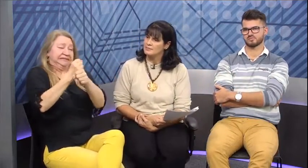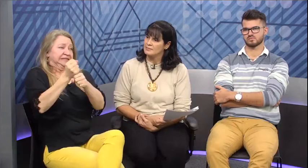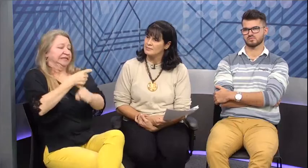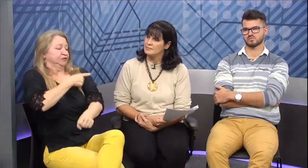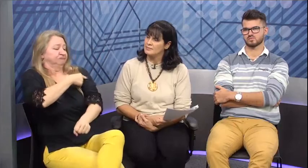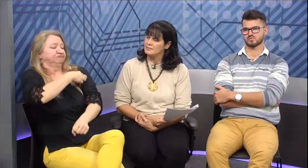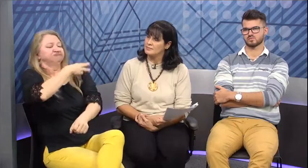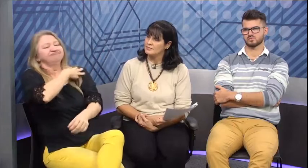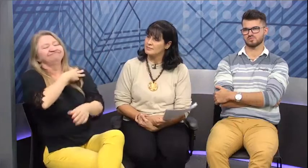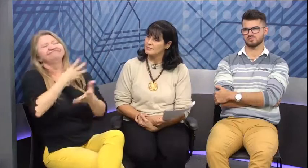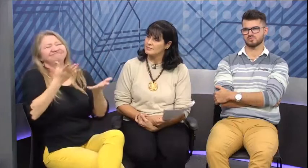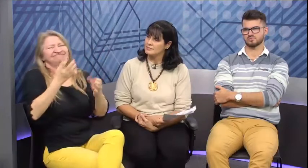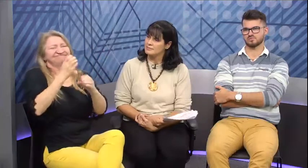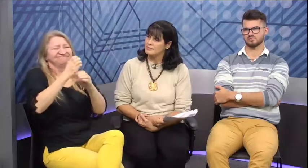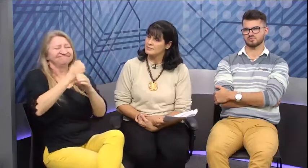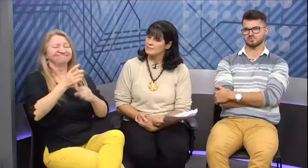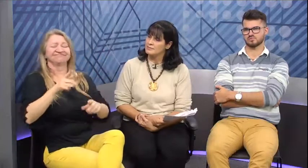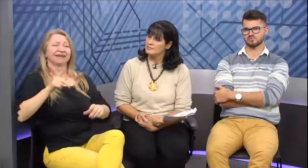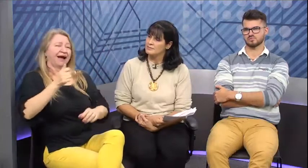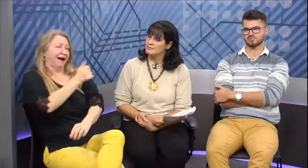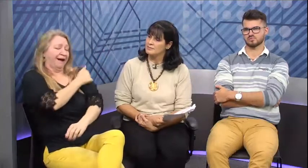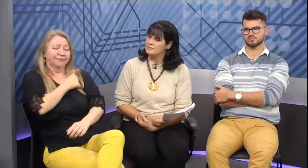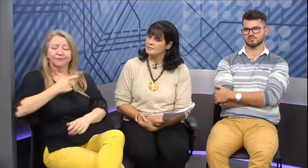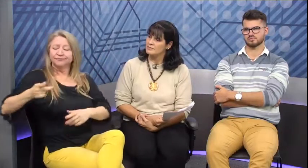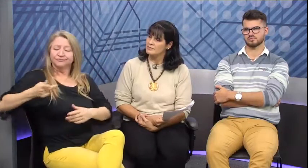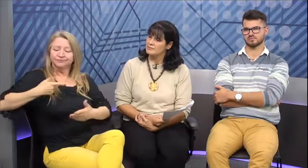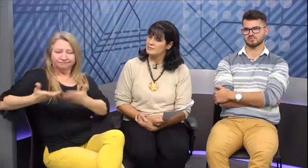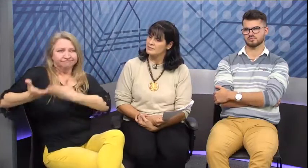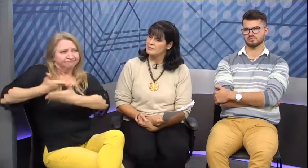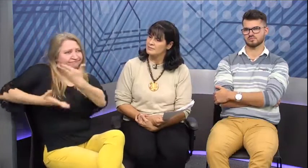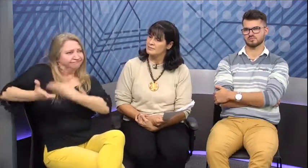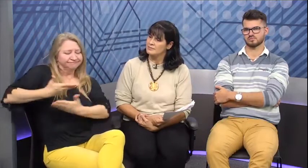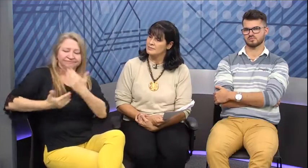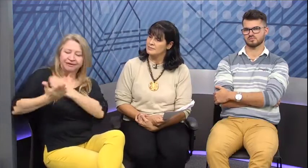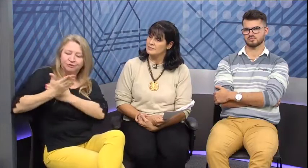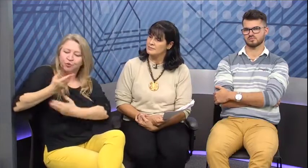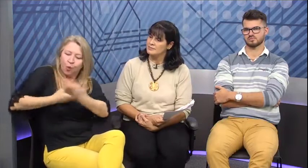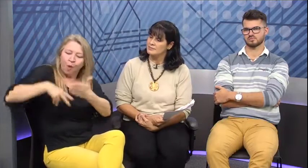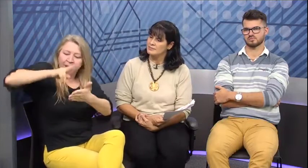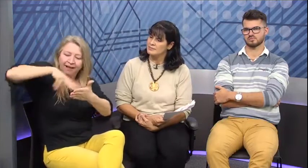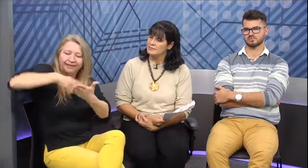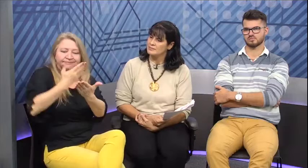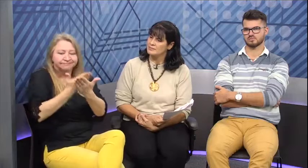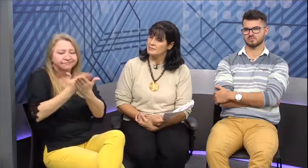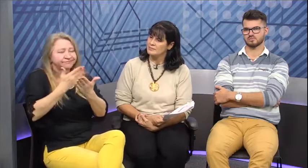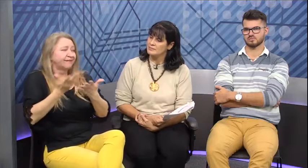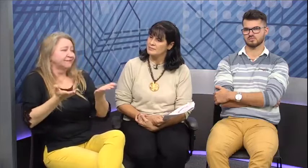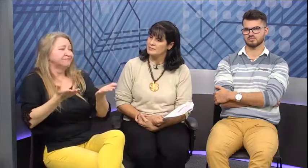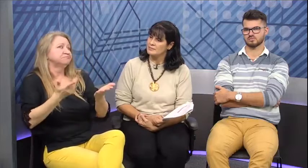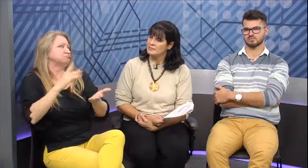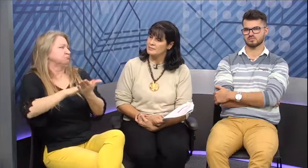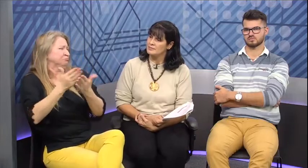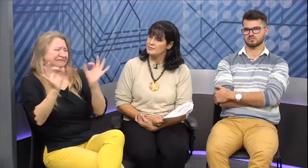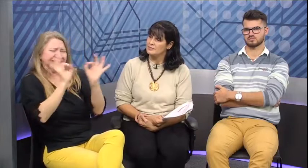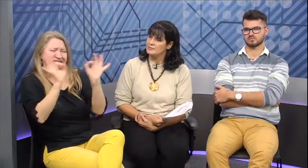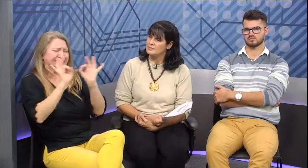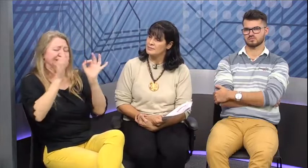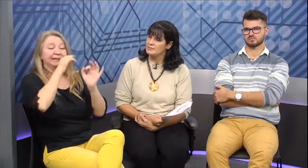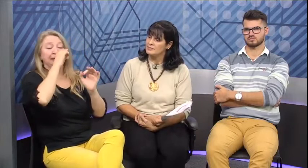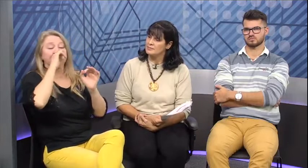surdo. E aí eu terminei o segundo grau e sempre com a ajuda dos colegas, né? Não tinha